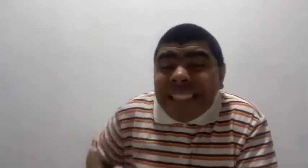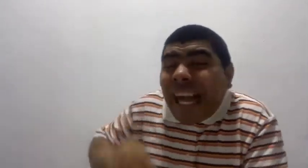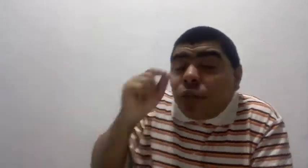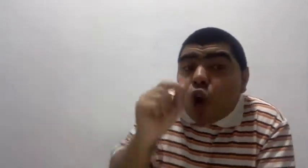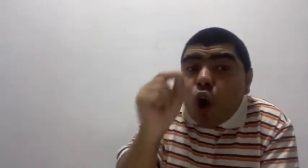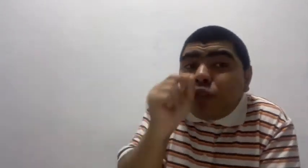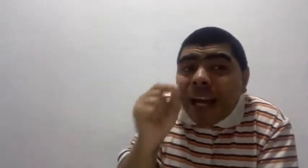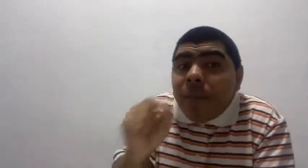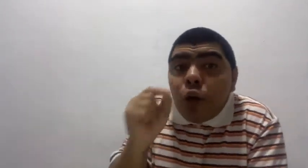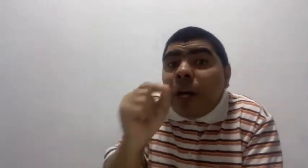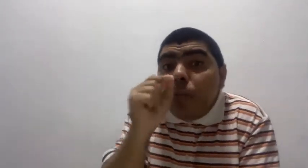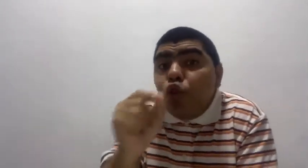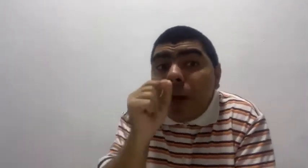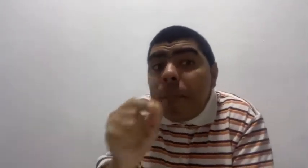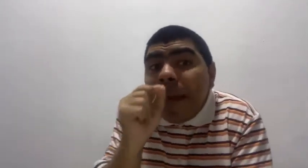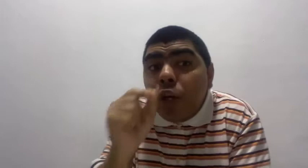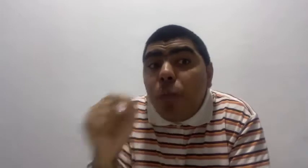estas cosas, hermano, que muchos las ven